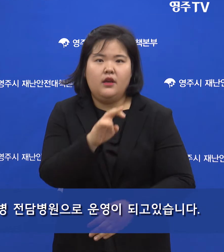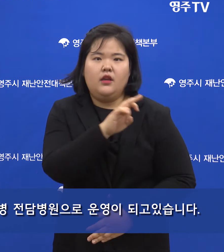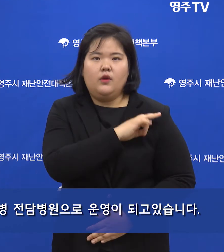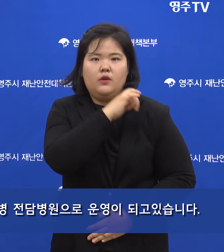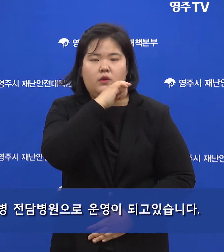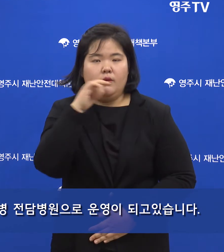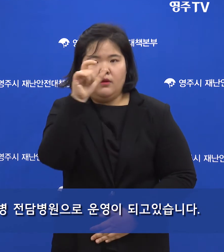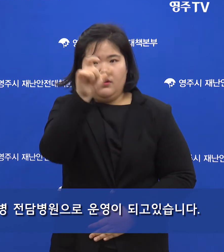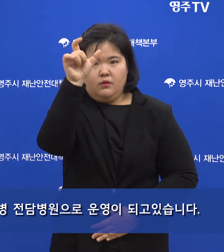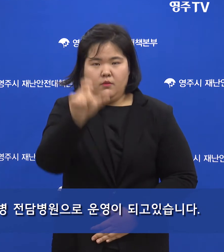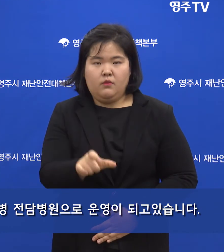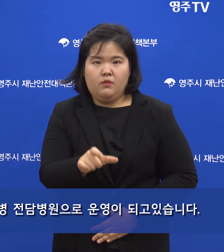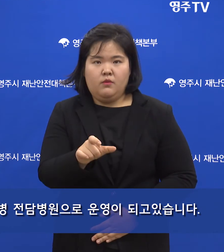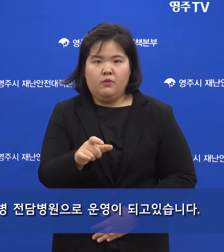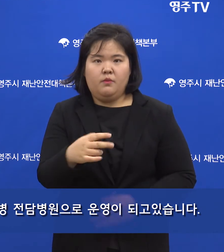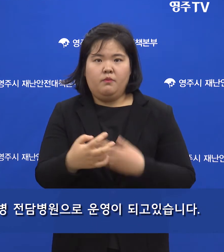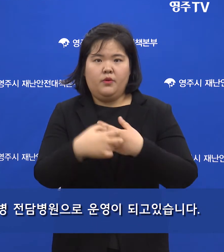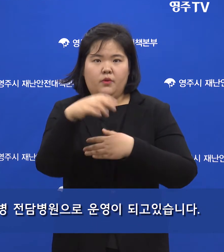영주적십자병원은 3월 1일부터